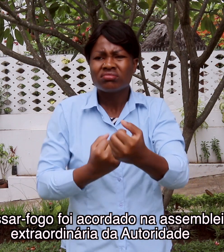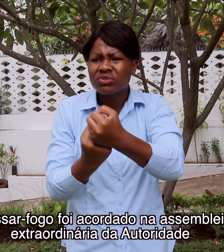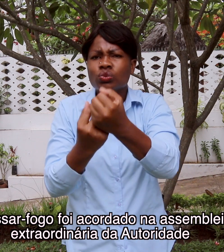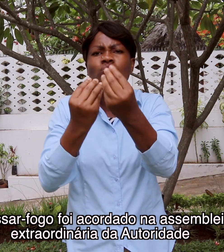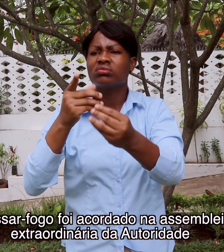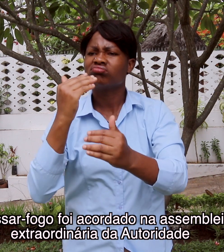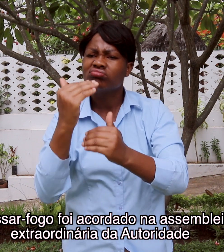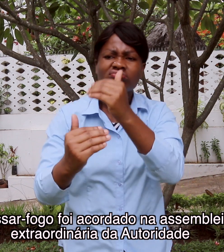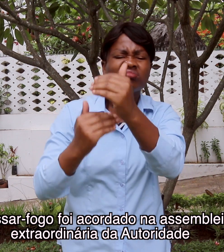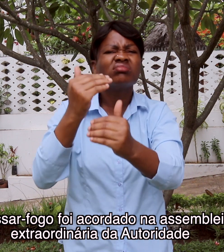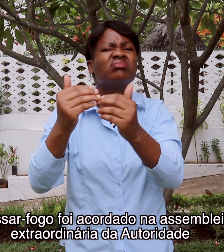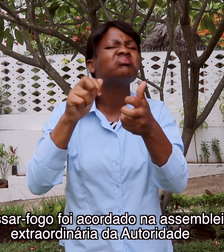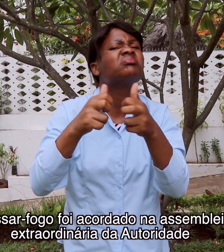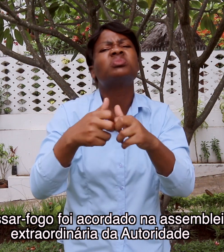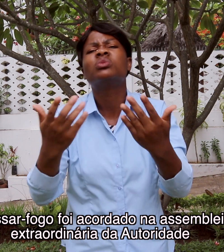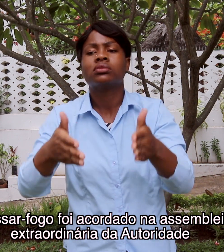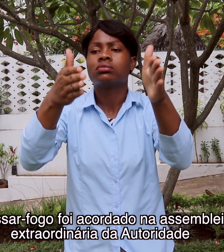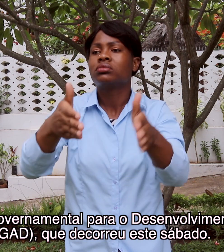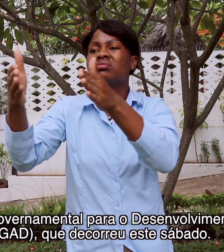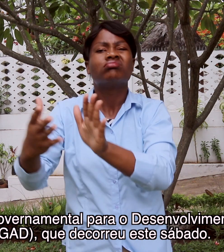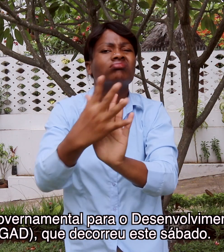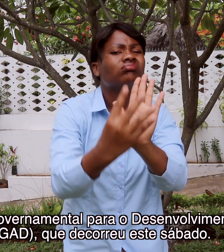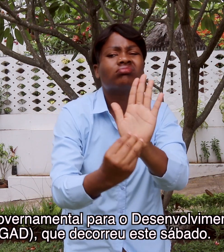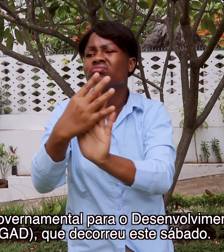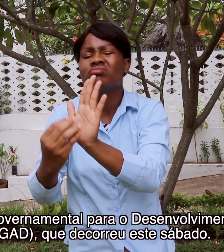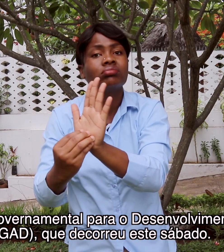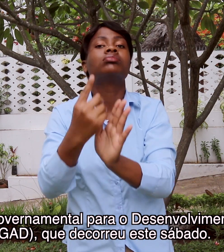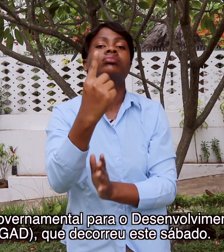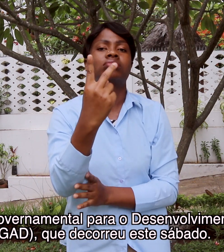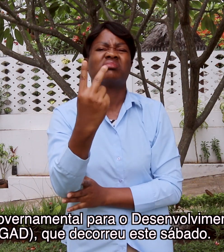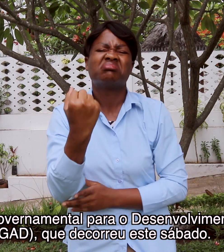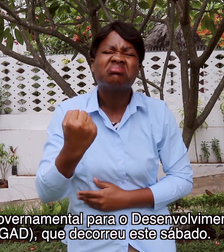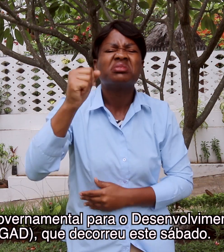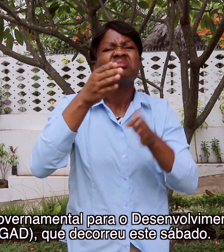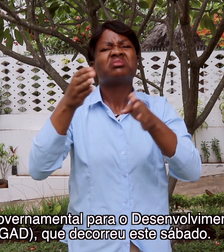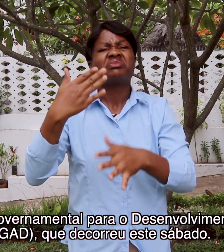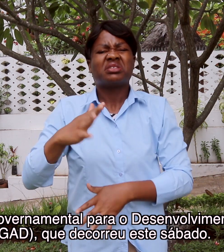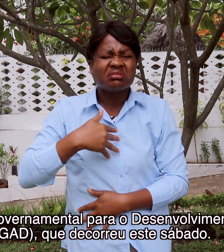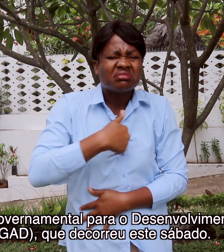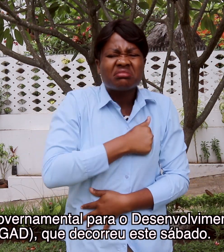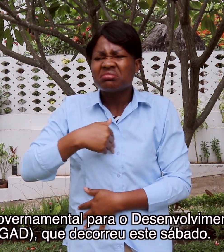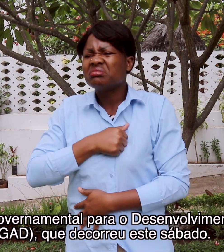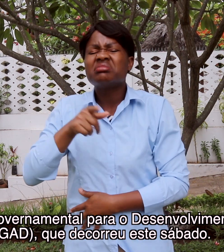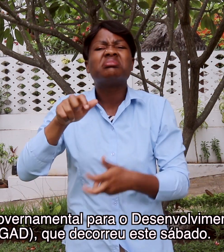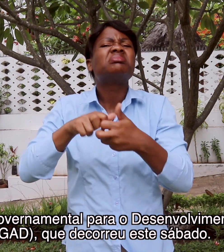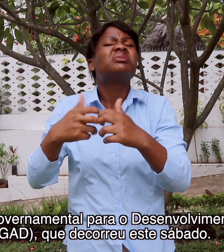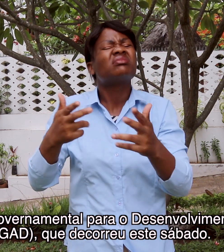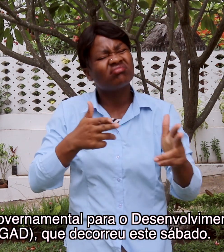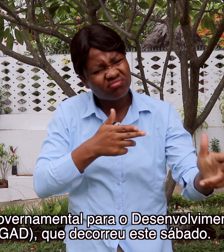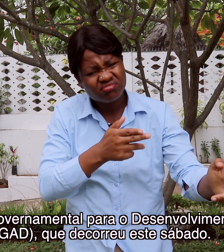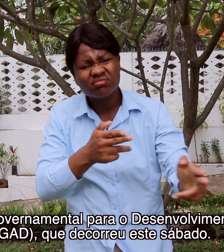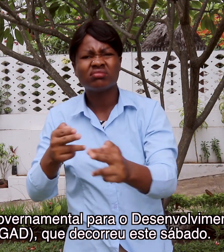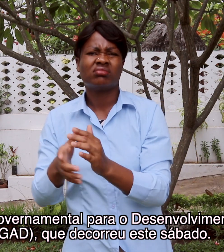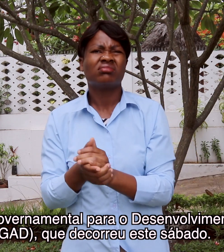acordado na Assembleia Extraordinária da Autoridade Intergovernamental para o desenvolvimento que decorreu este sábado.